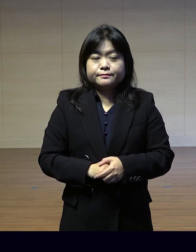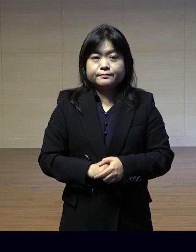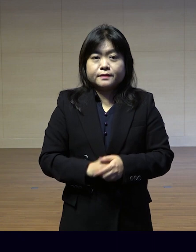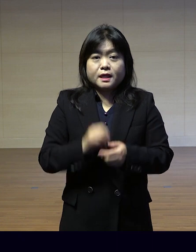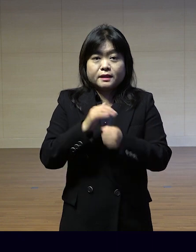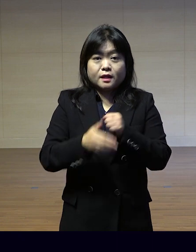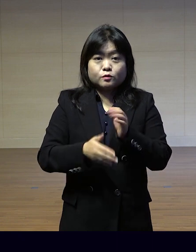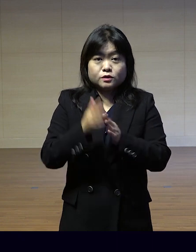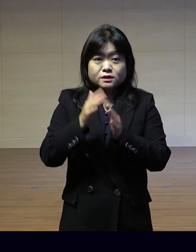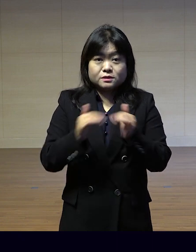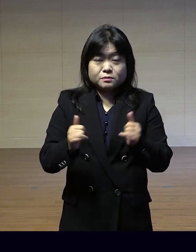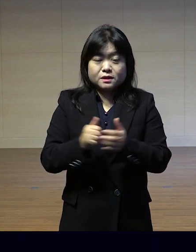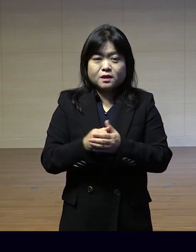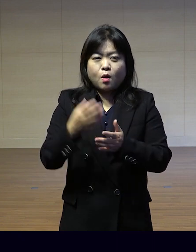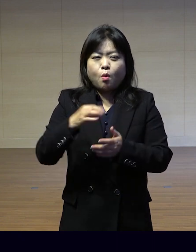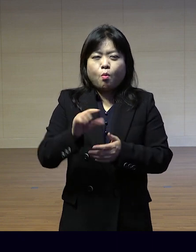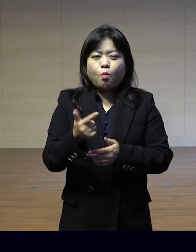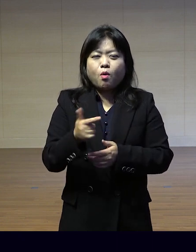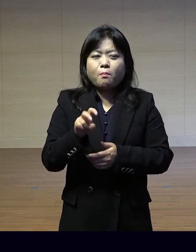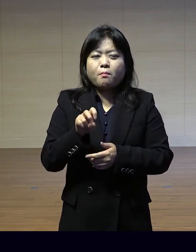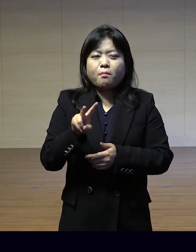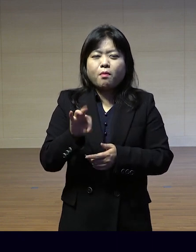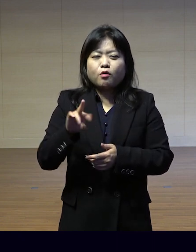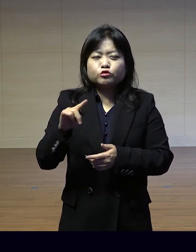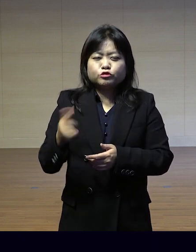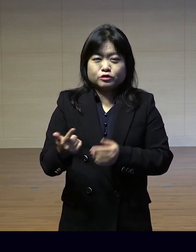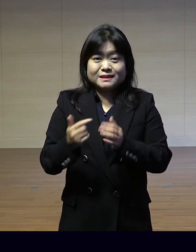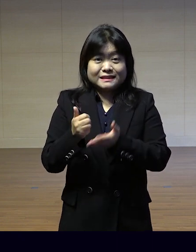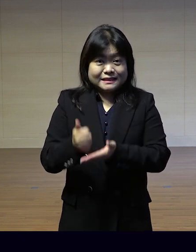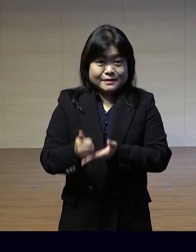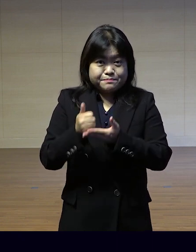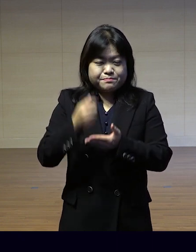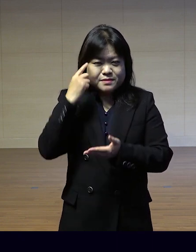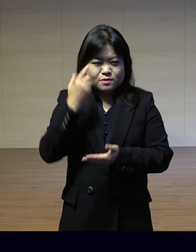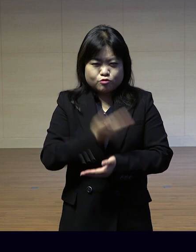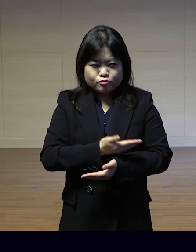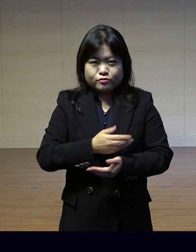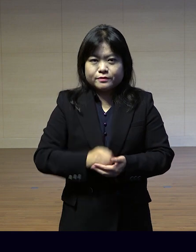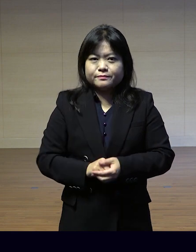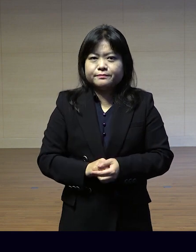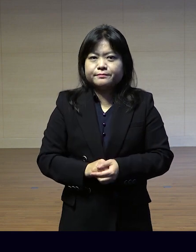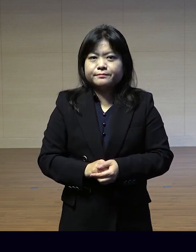대구 시민 원명수님께서 보내주신 질문입니다.